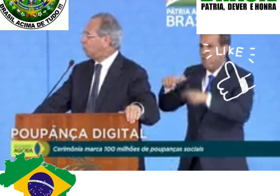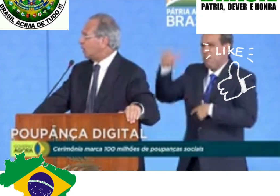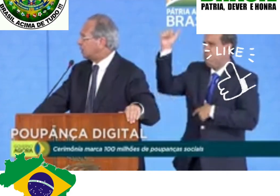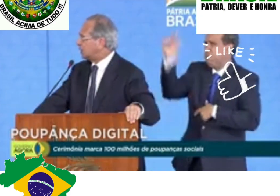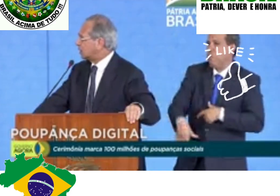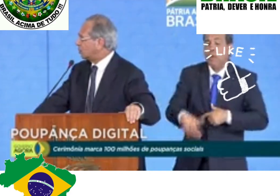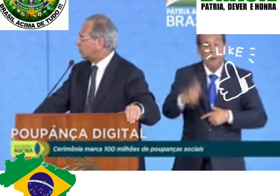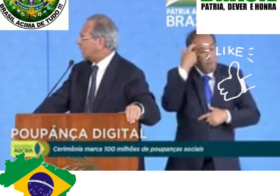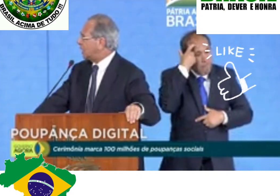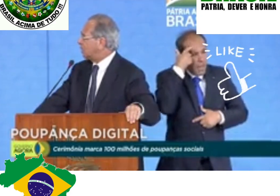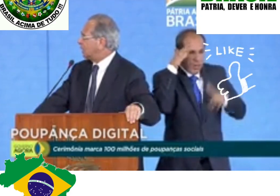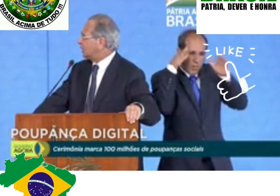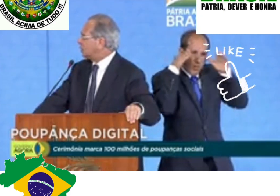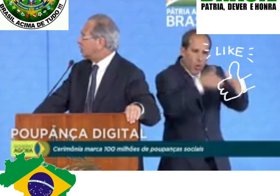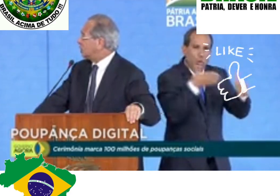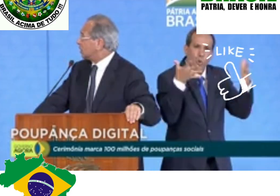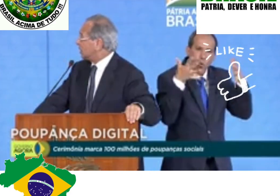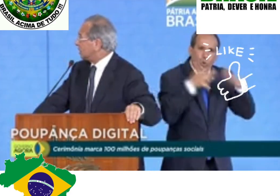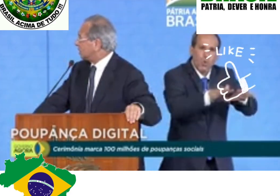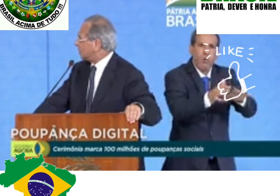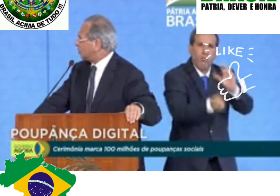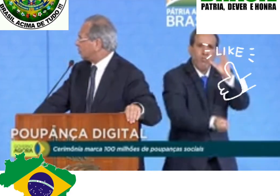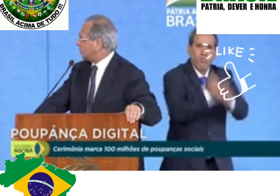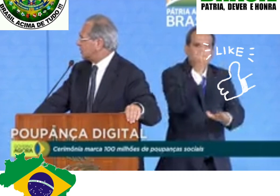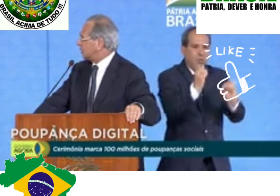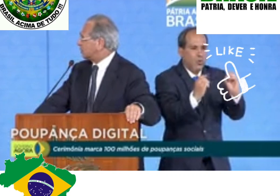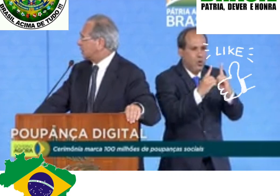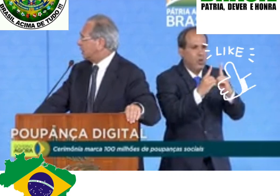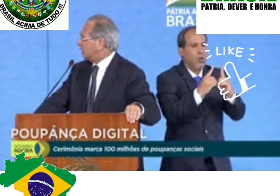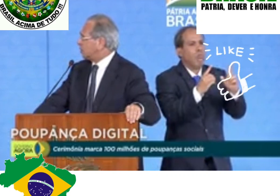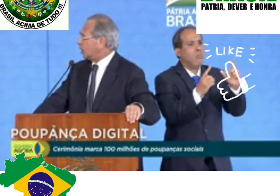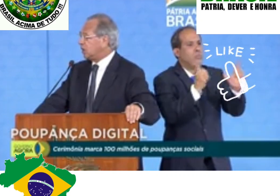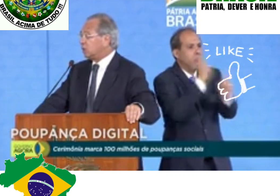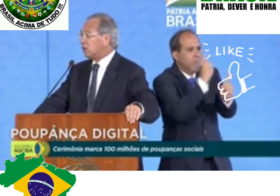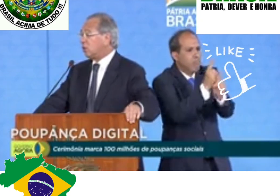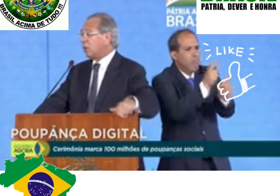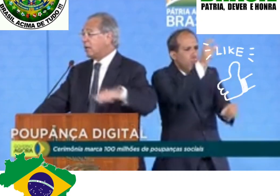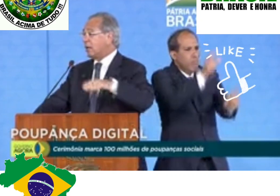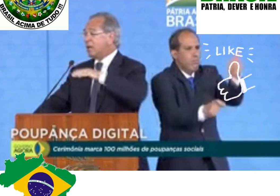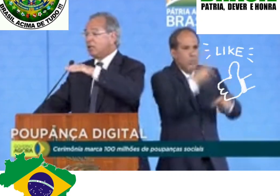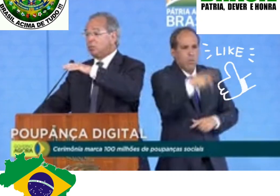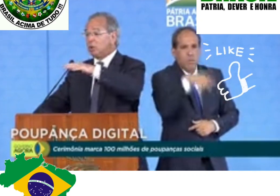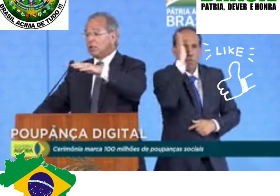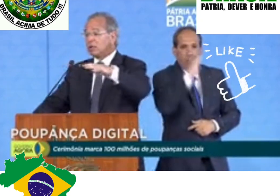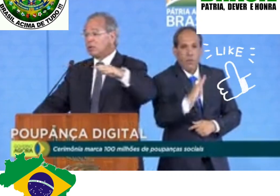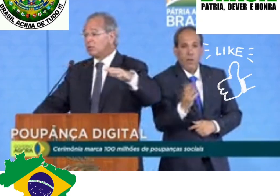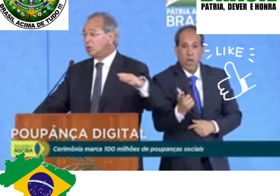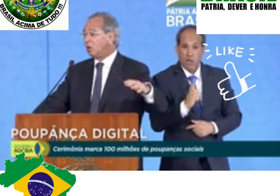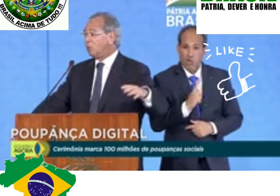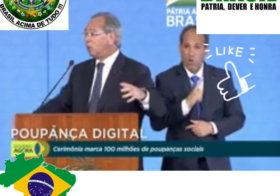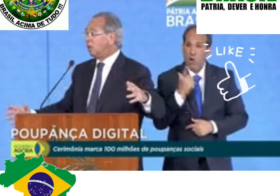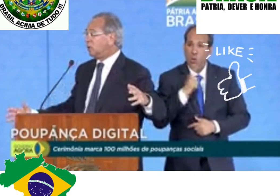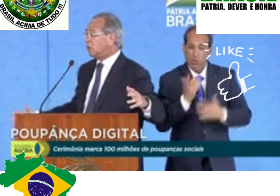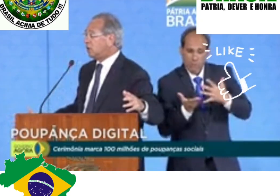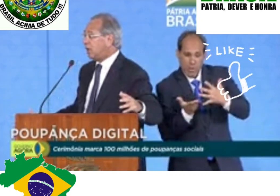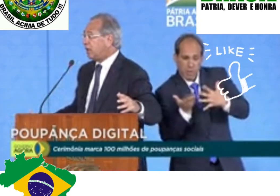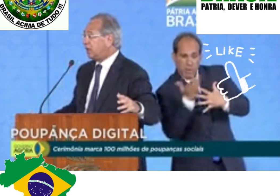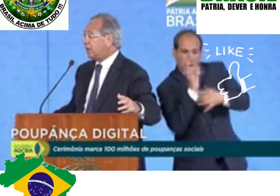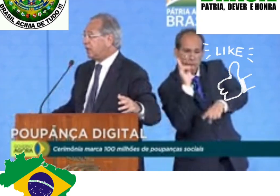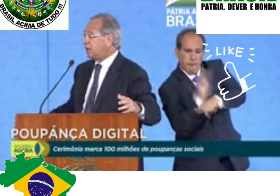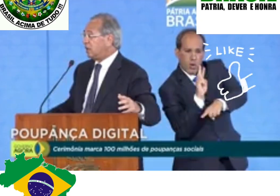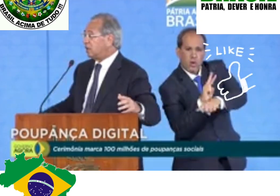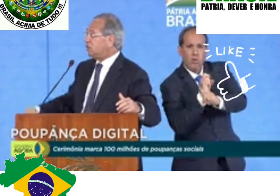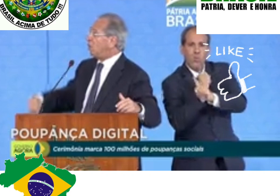inclusão, na democratização do crédito, na digitalização dos brasileiros. Então nós temos agora uma camada de proteção social que podemos